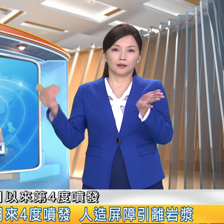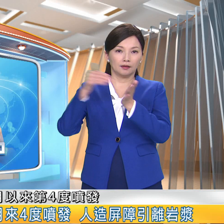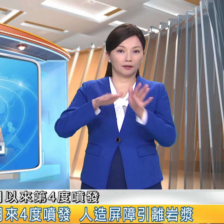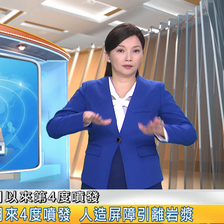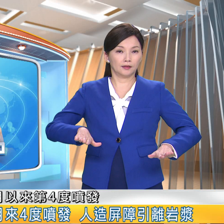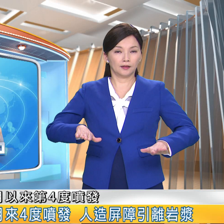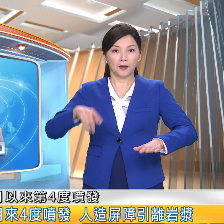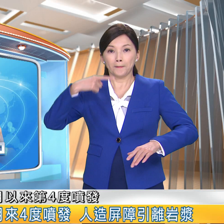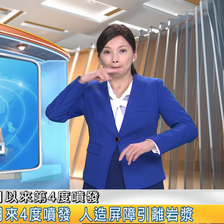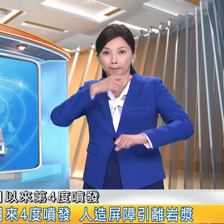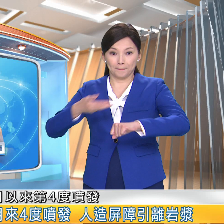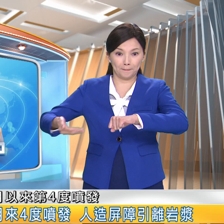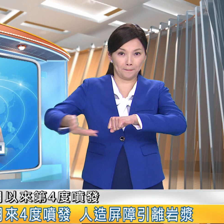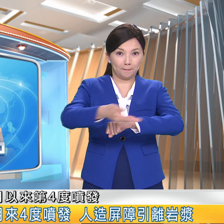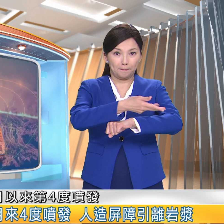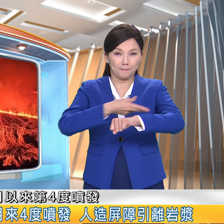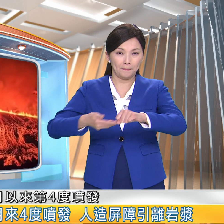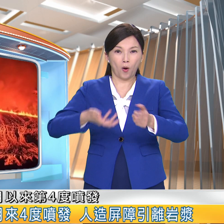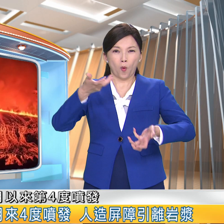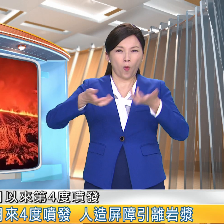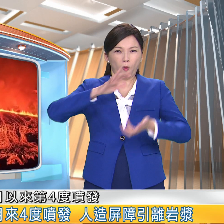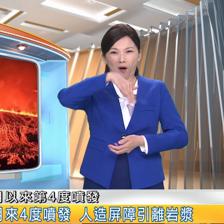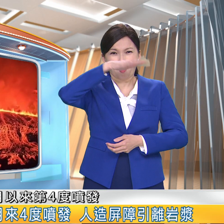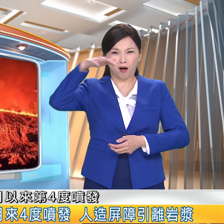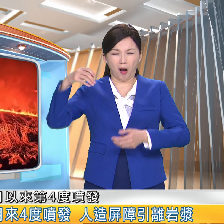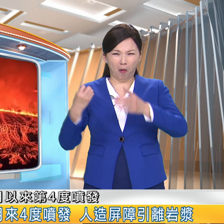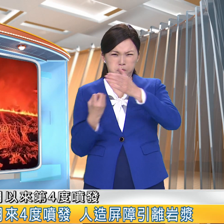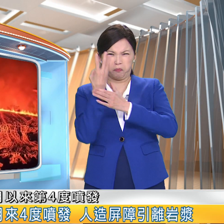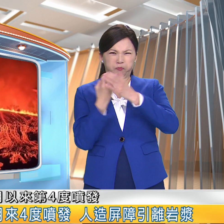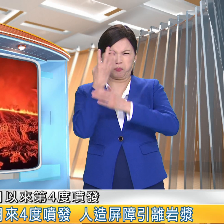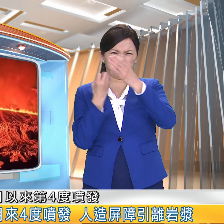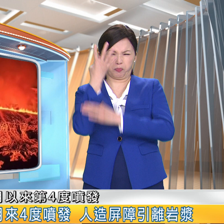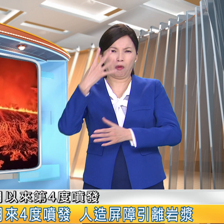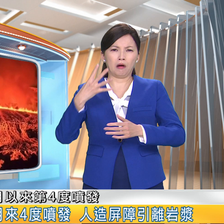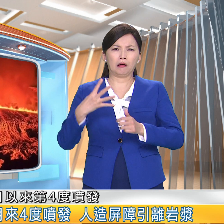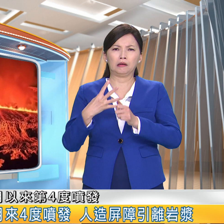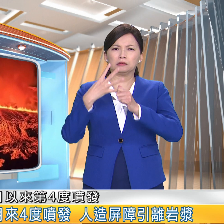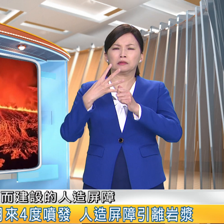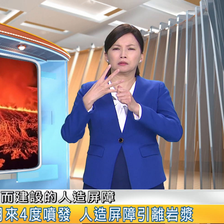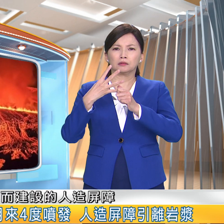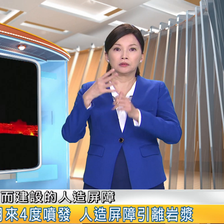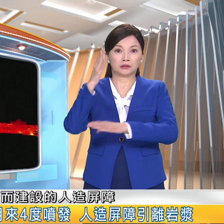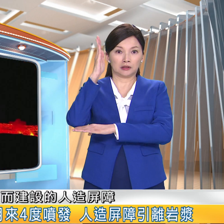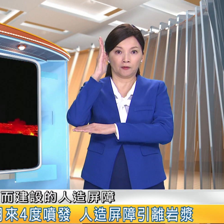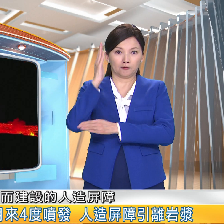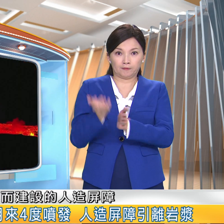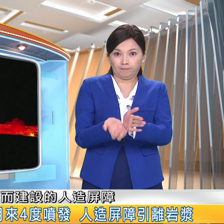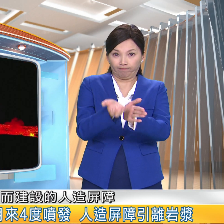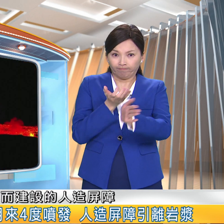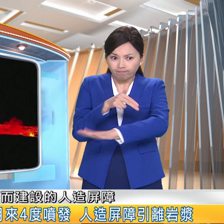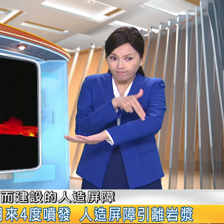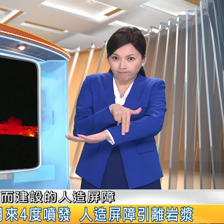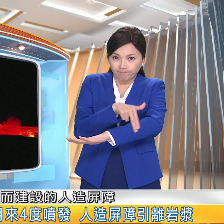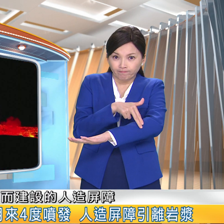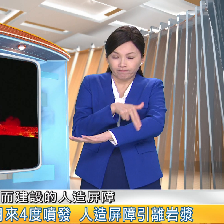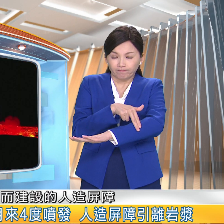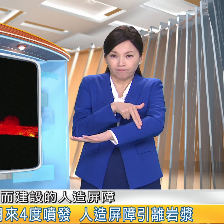冰岛火山十二月以来第四度喷发，之前为了避灾而建设的人